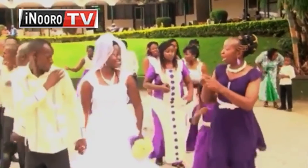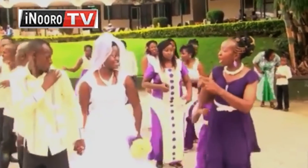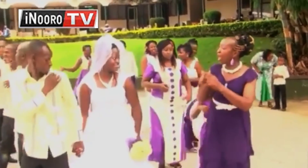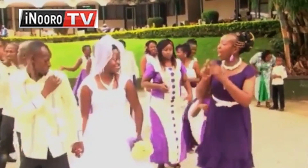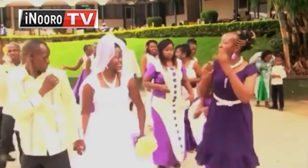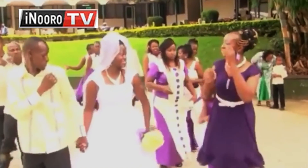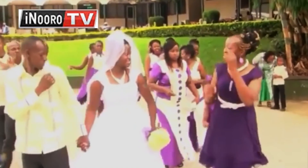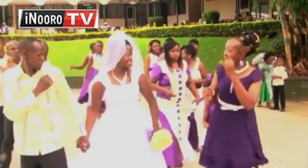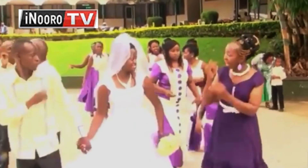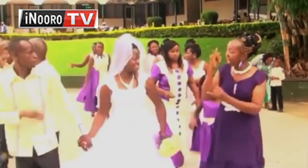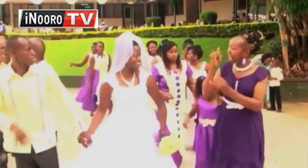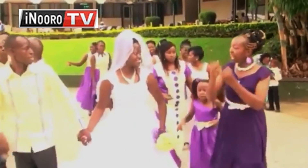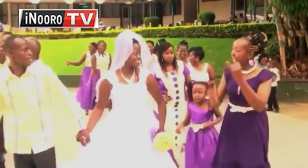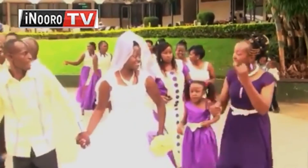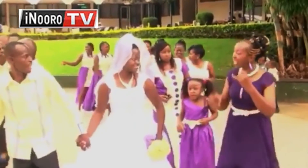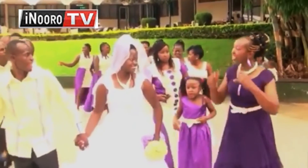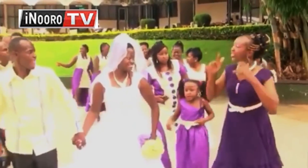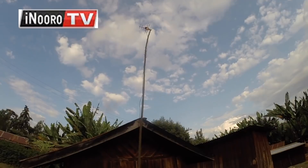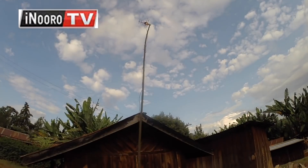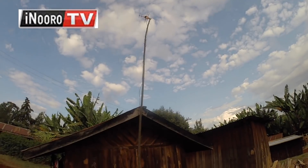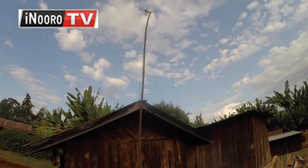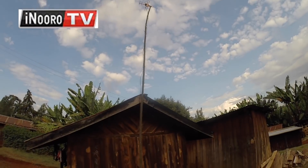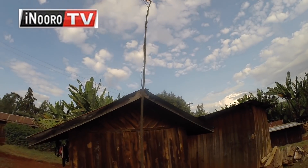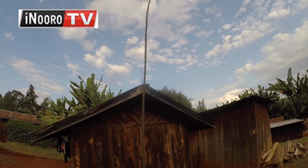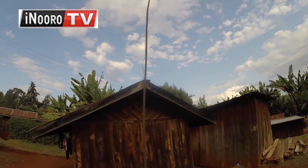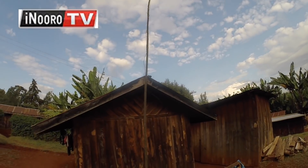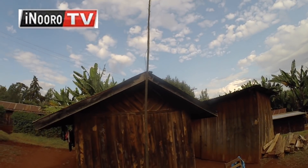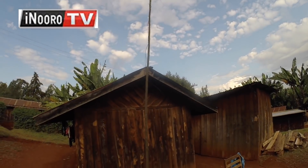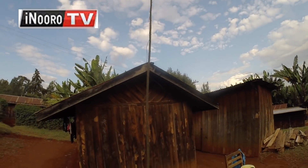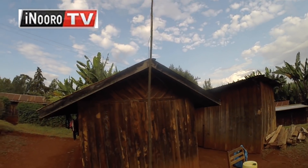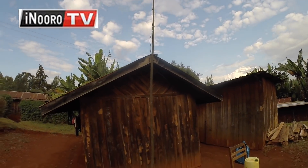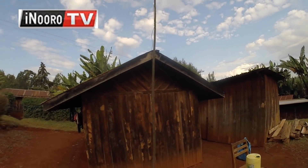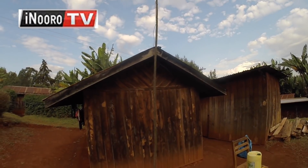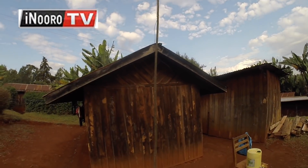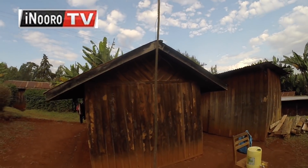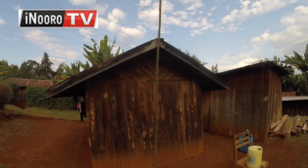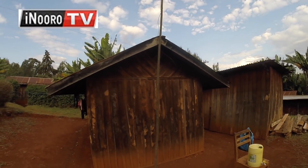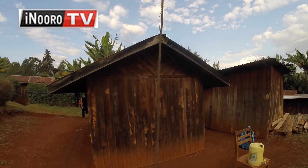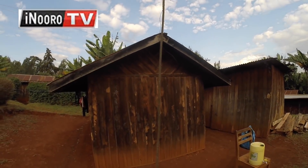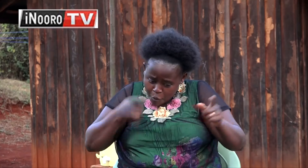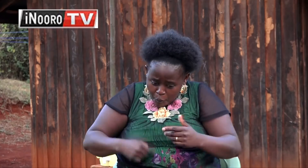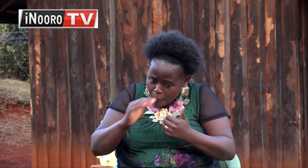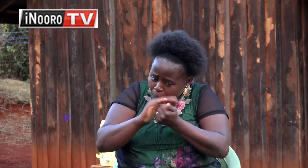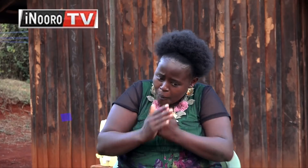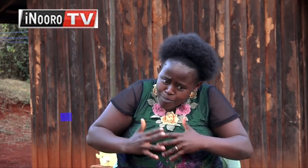uria mamenyire mwana wao wa mbere eno hoti wa kuigua. Ndari na guoya ta muciari wothe tondu riu